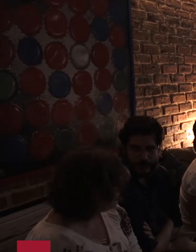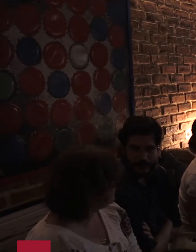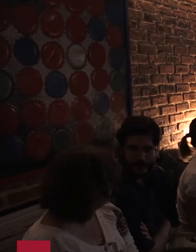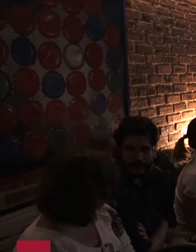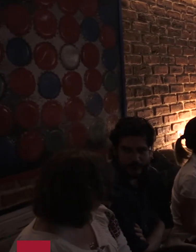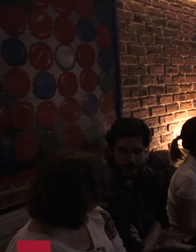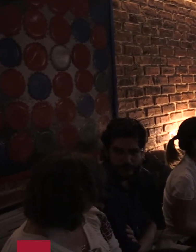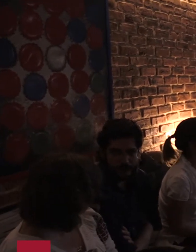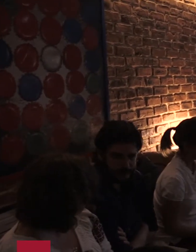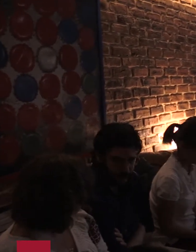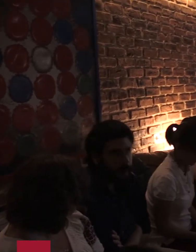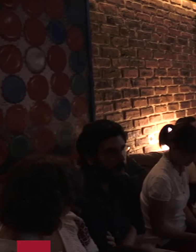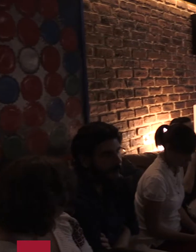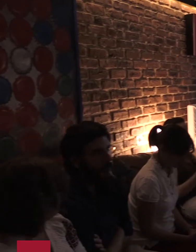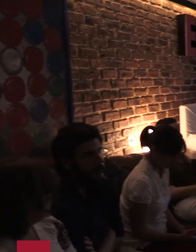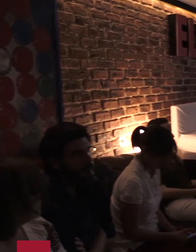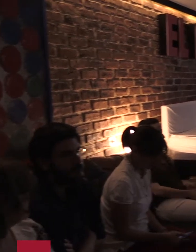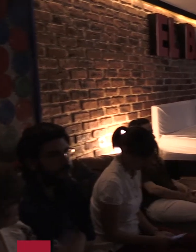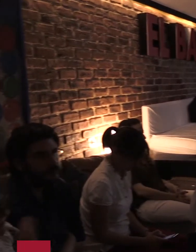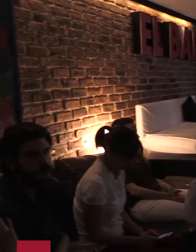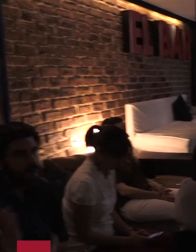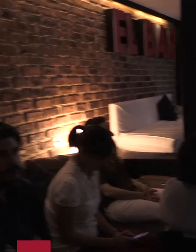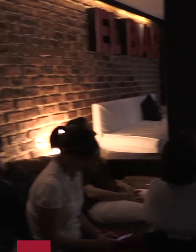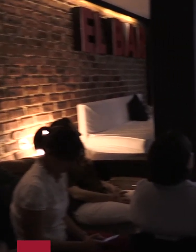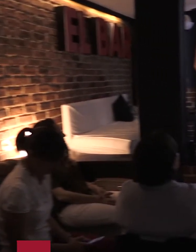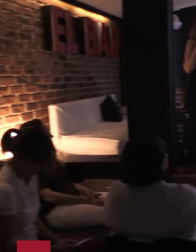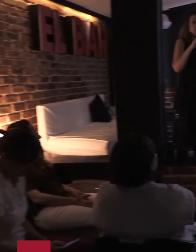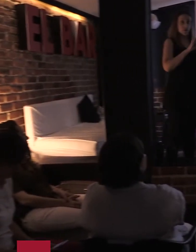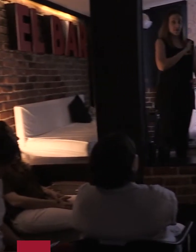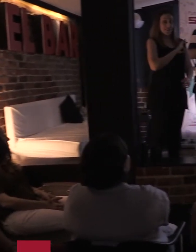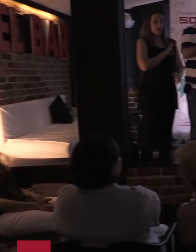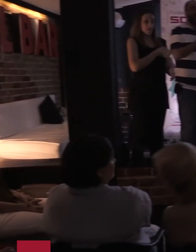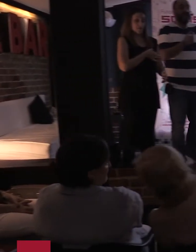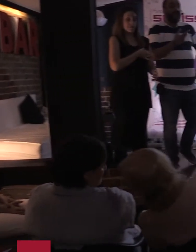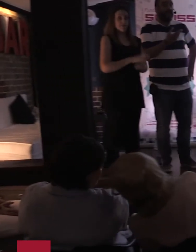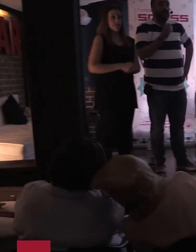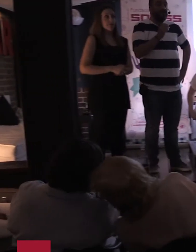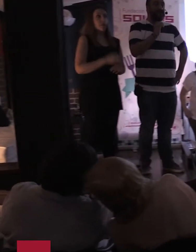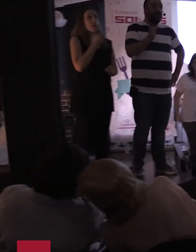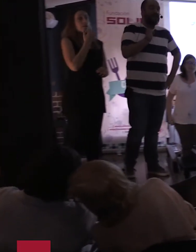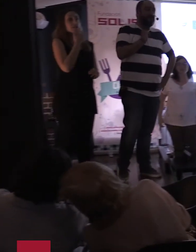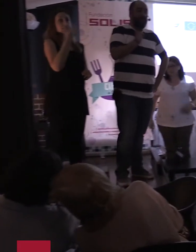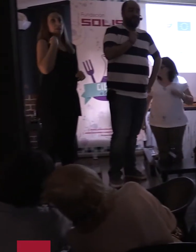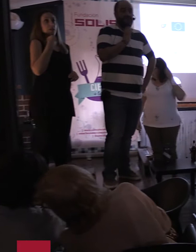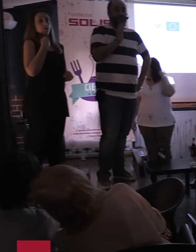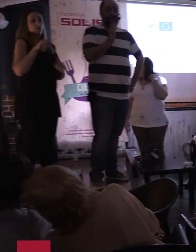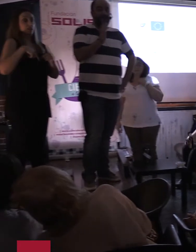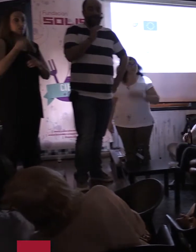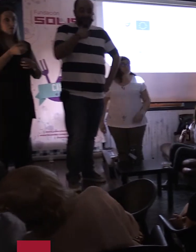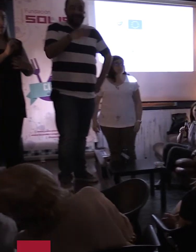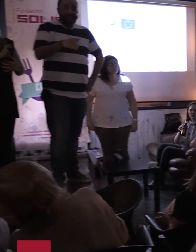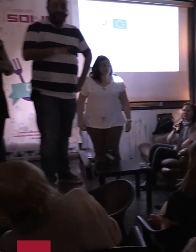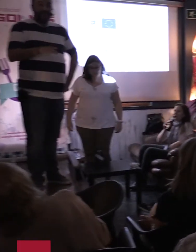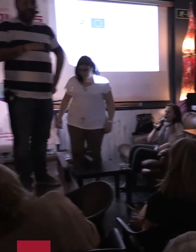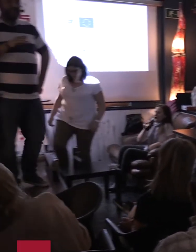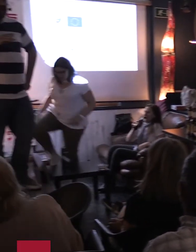Por pregunta chapa. Si te hacen una pregunta, les damos. Propón. Es que el que habla fuerte eres tú. Me dicen que el que pregunte se lleva una chapa.